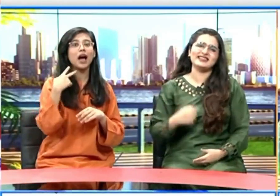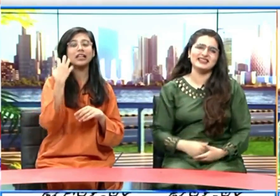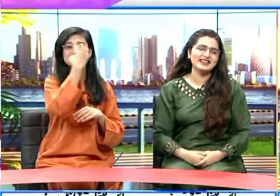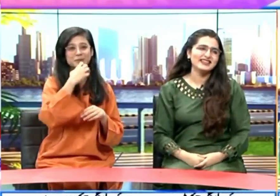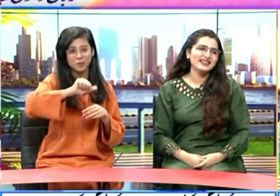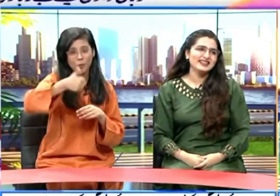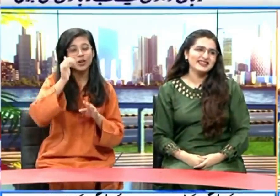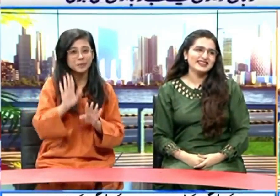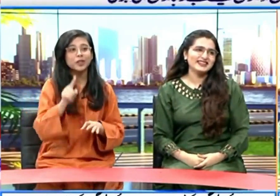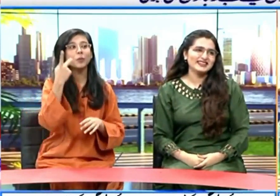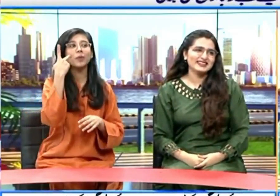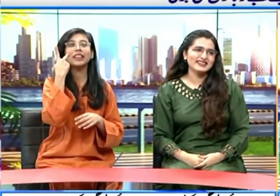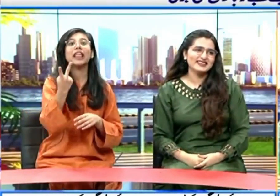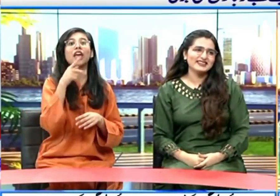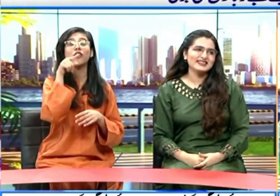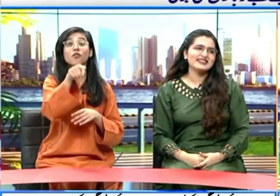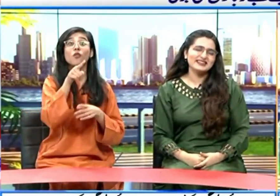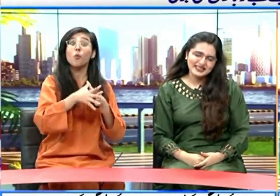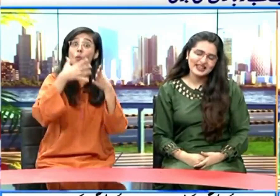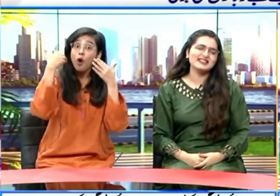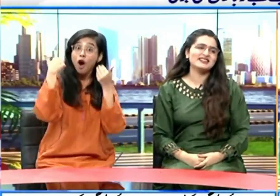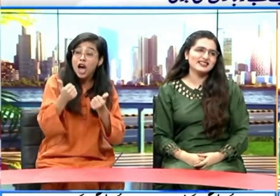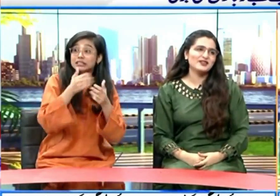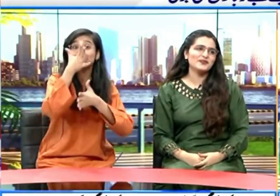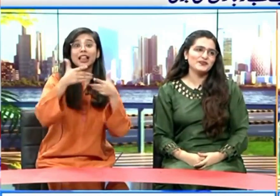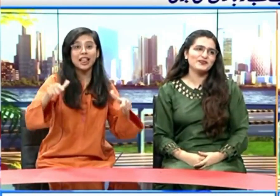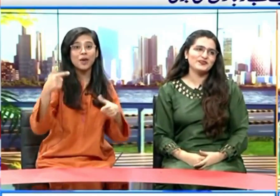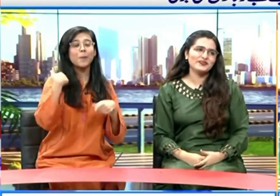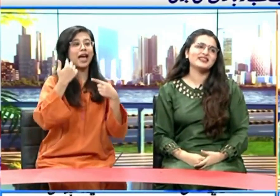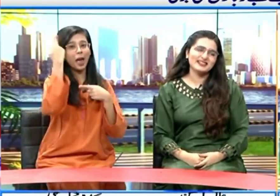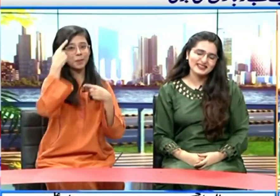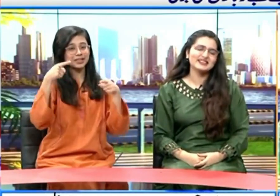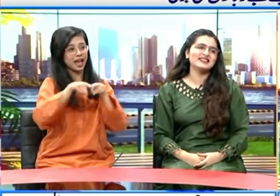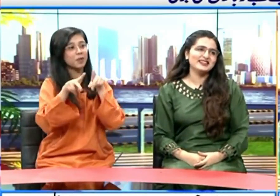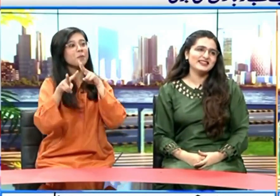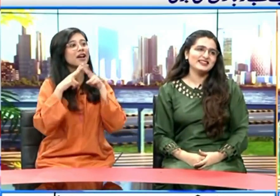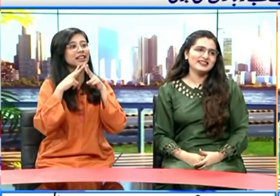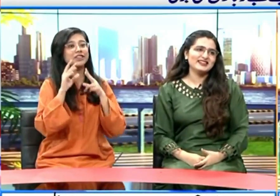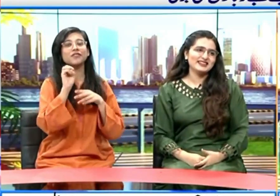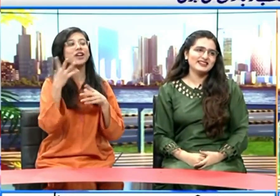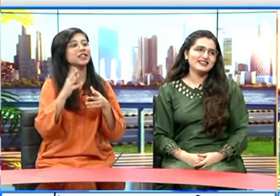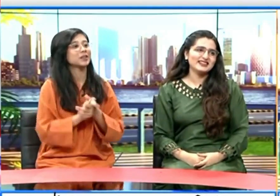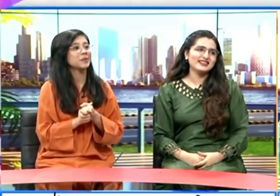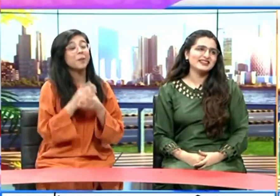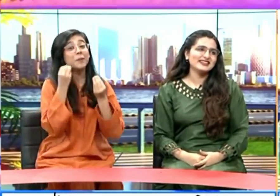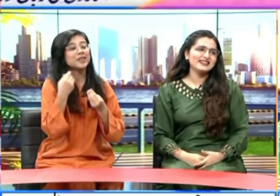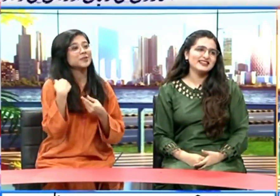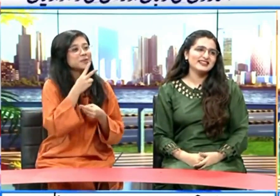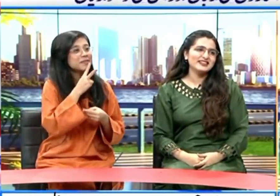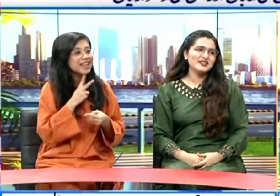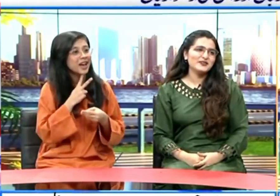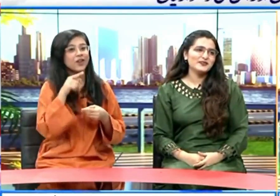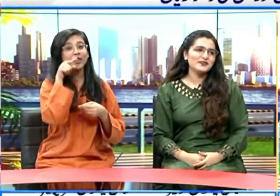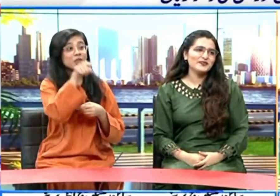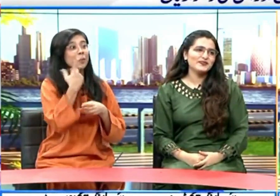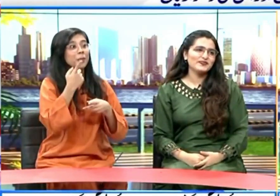لیکن آپ یہ دیکھیے کہ اس کے ساتھ شی از این ایکسپرٹ ان سائن لینگویج. ہبہ آپ سے بھی بات کرتے ہیں ہم تھوڑا سا, تاکہ مجھے یہ ذرا سمجھائیے گا کہ آپ کو